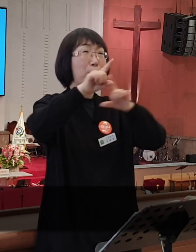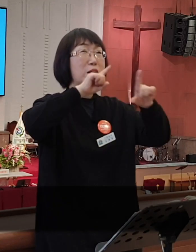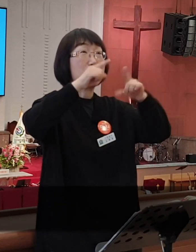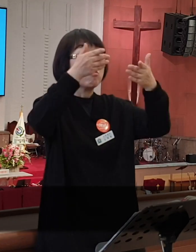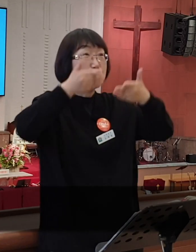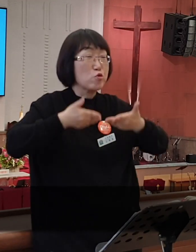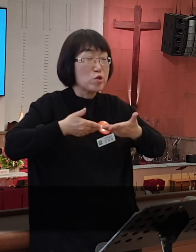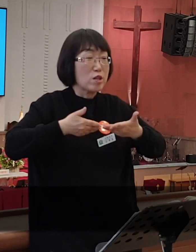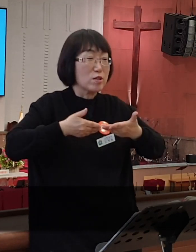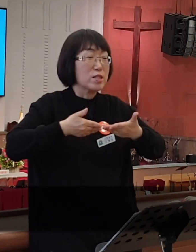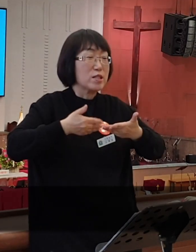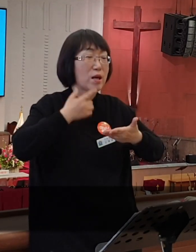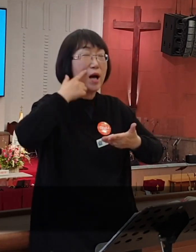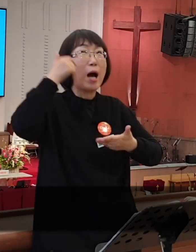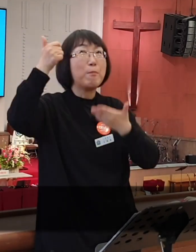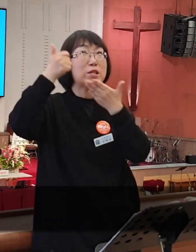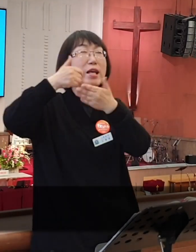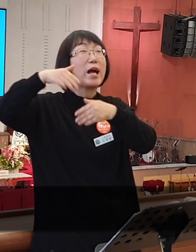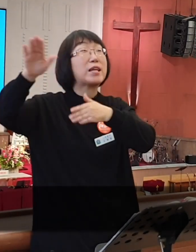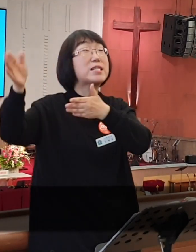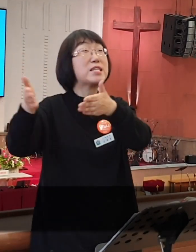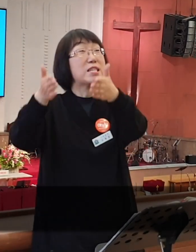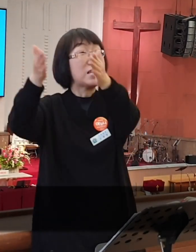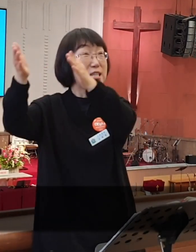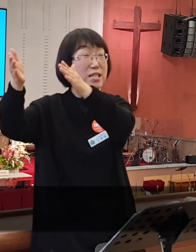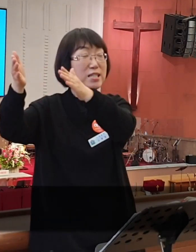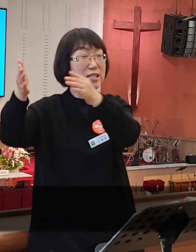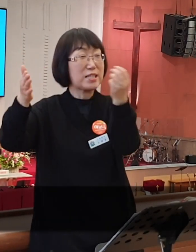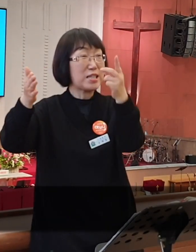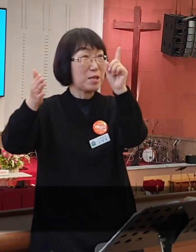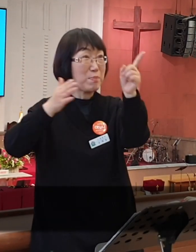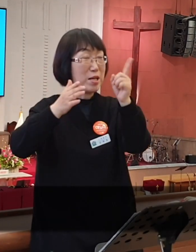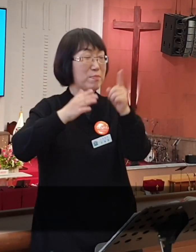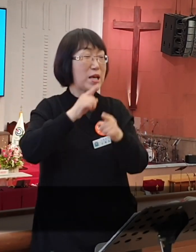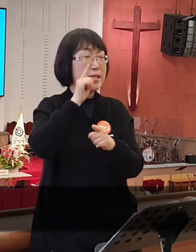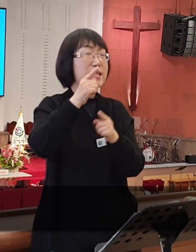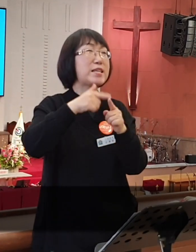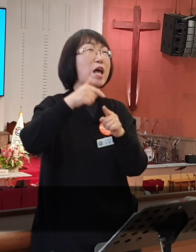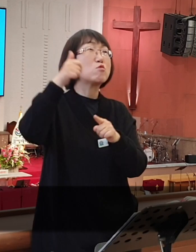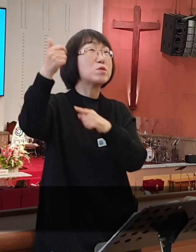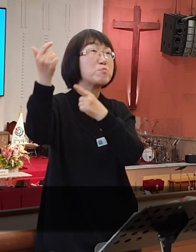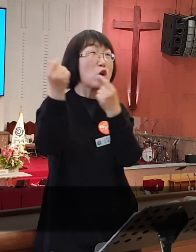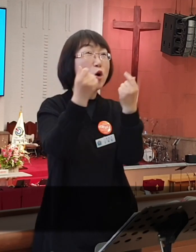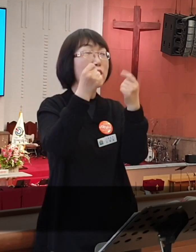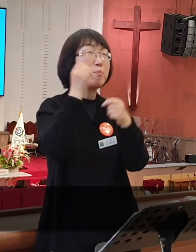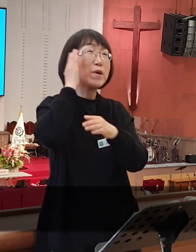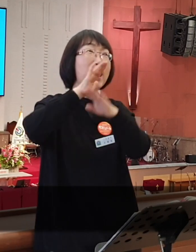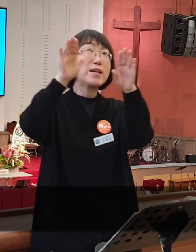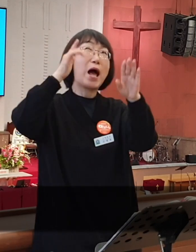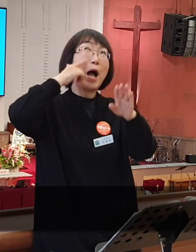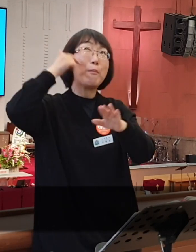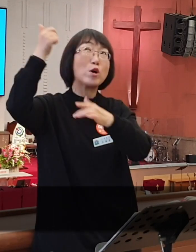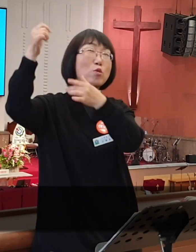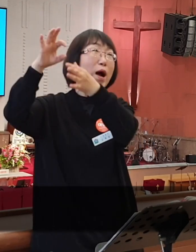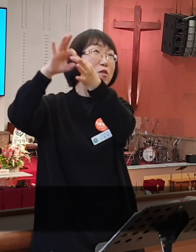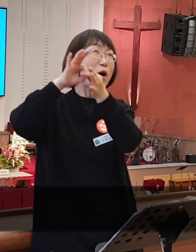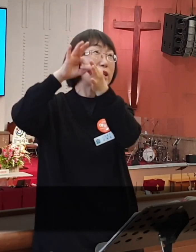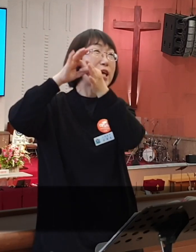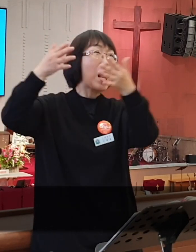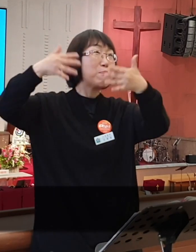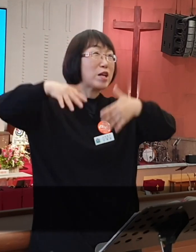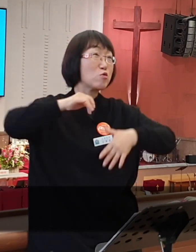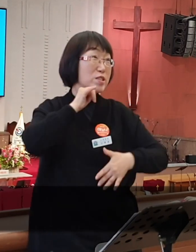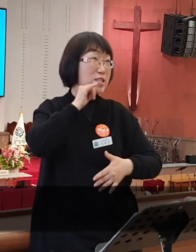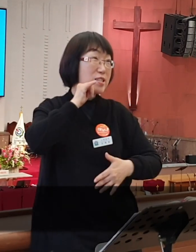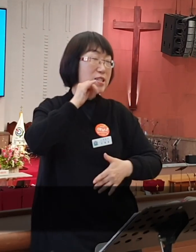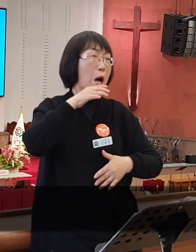바로 그것이 뭐예요? 아버지께로 가는 길입니다. 다시 말하면 이 예수님처럼 하늘 아버지와 관계를 맺을 수